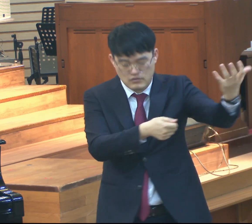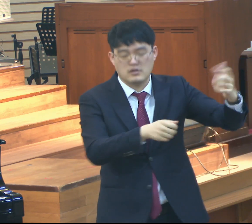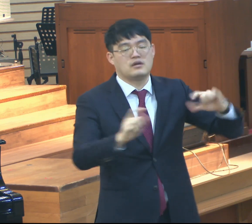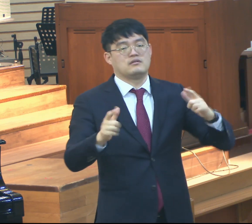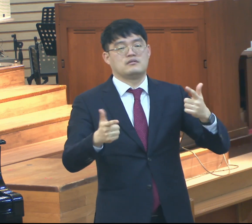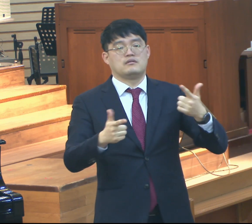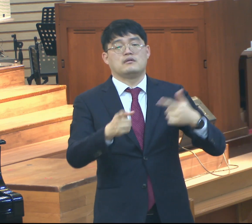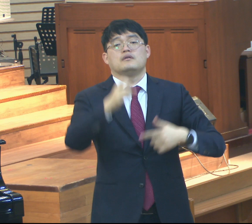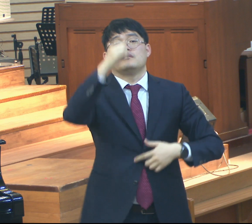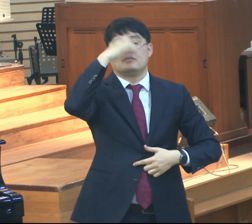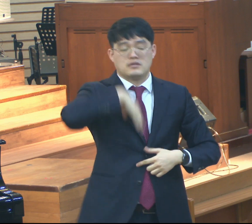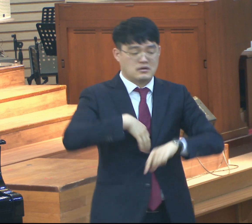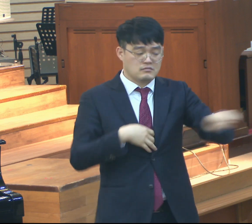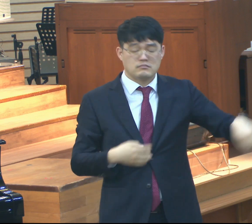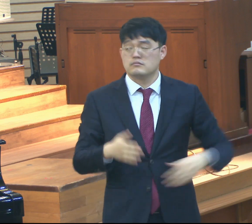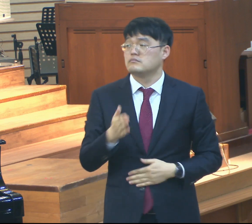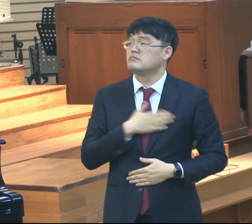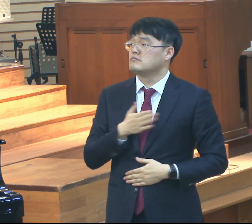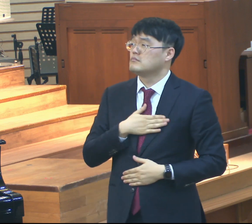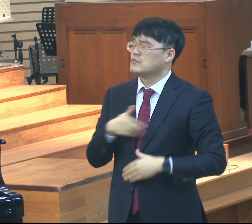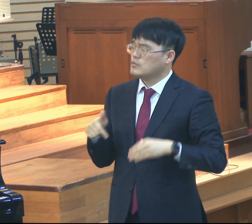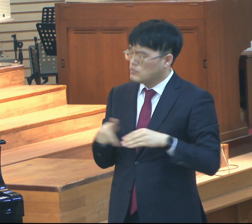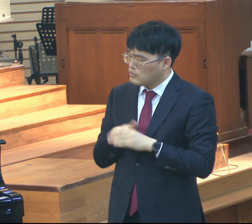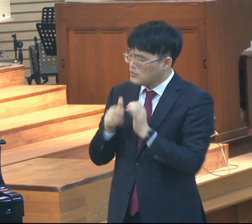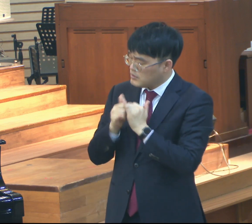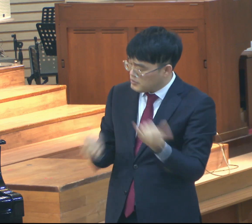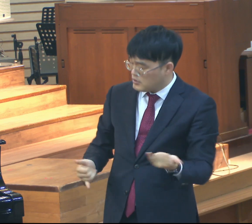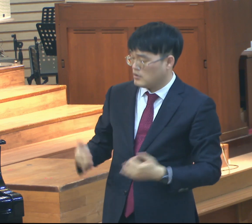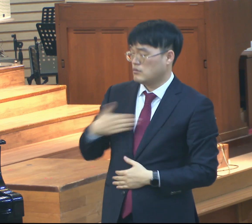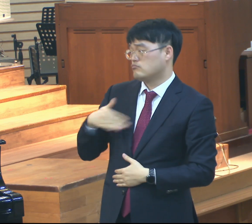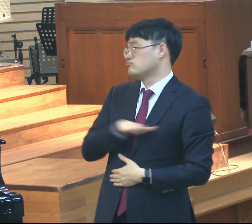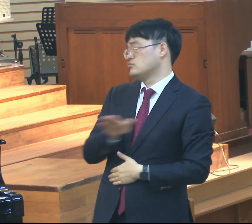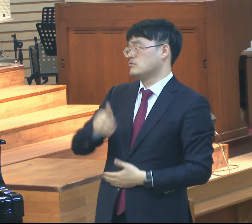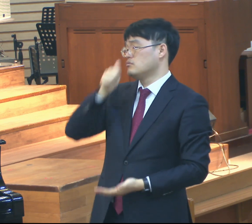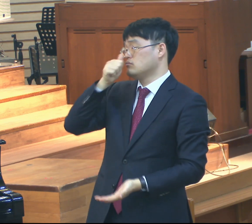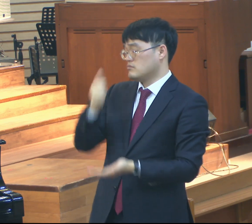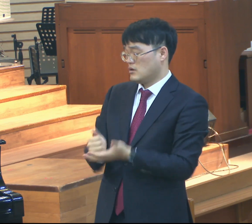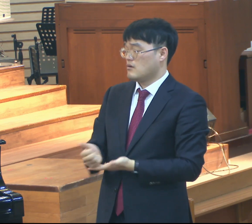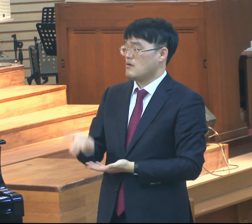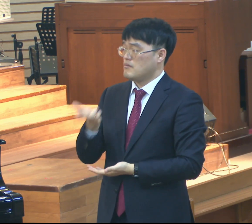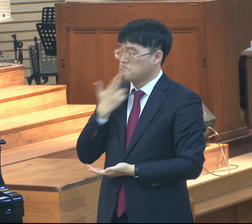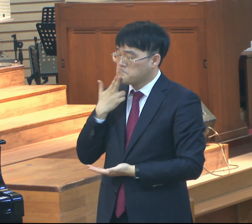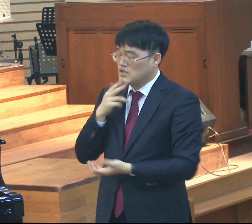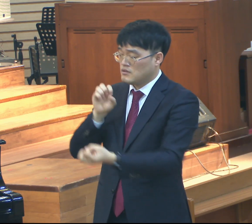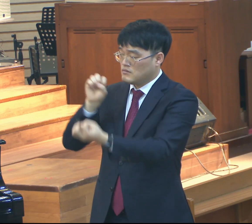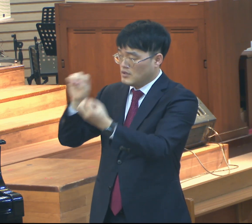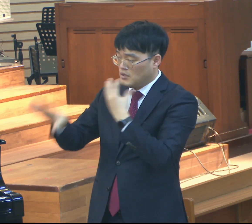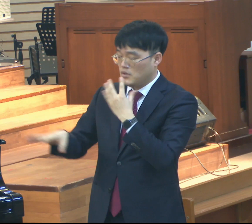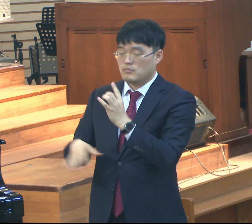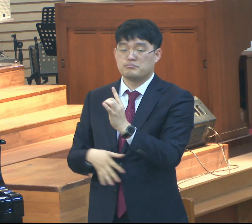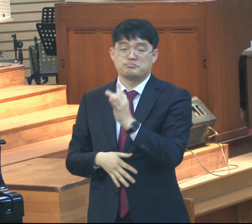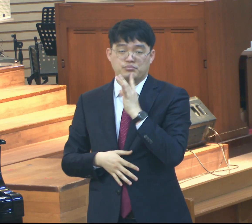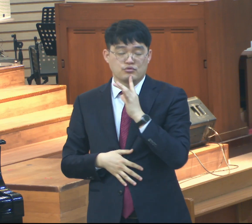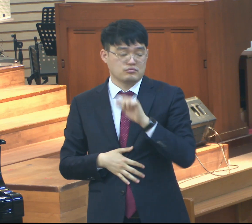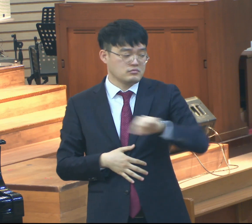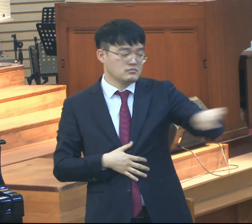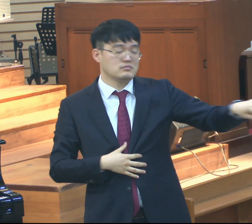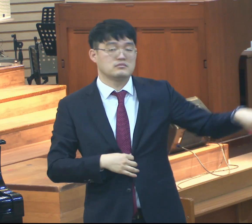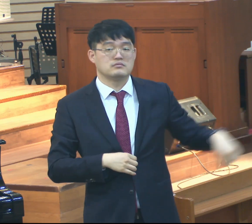나는 기독교인입니다. 우리에게는 아무런 죄악도 없습니다. 라는 대답을 했을 뿐입니다. 말도